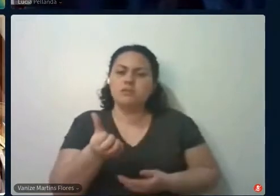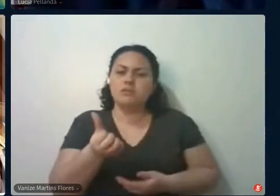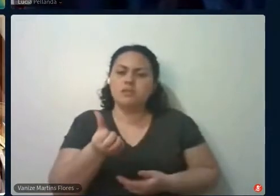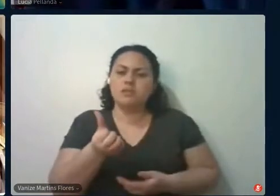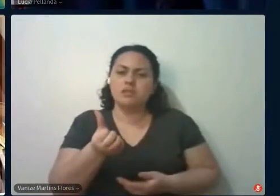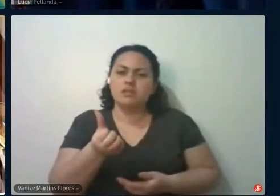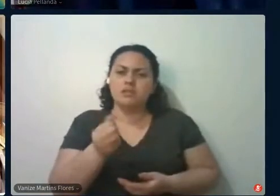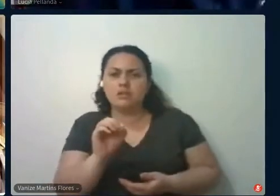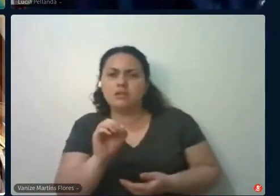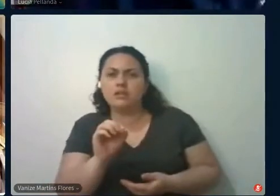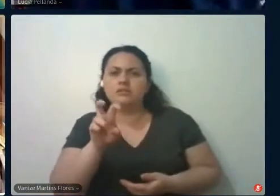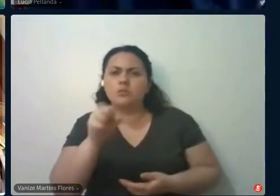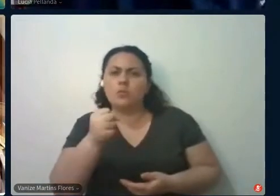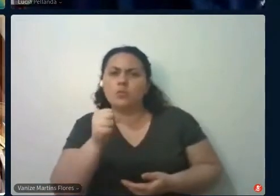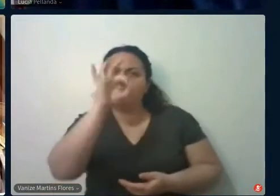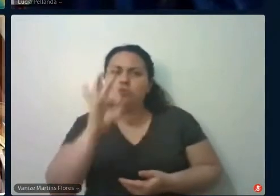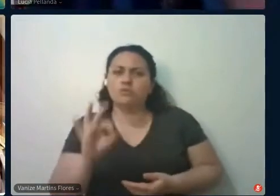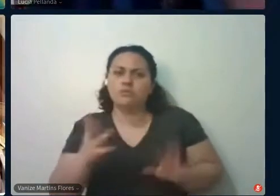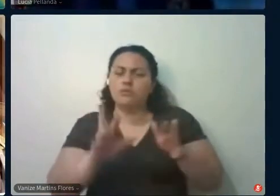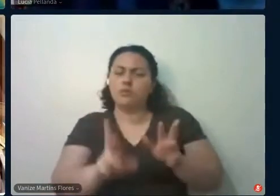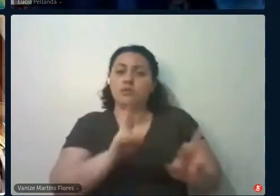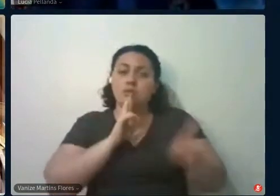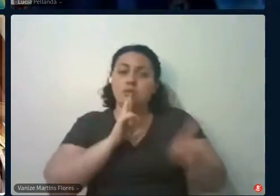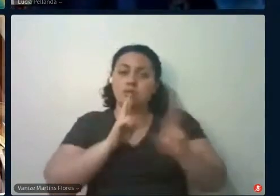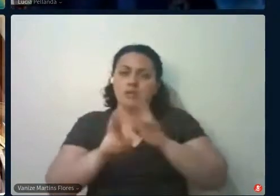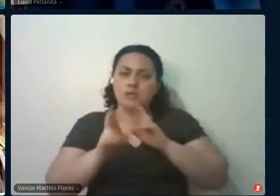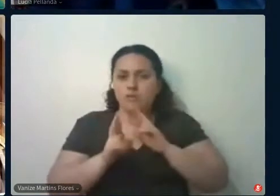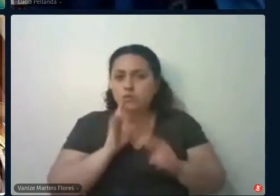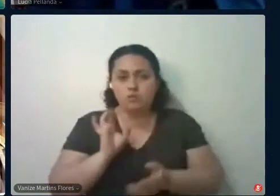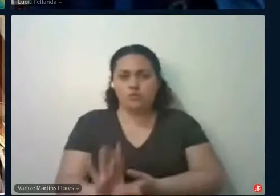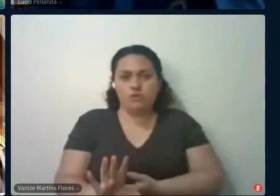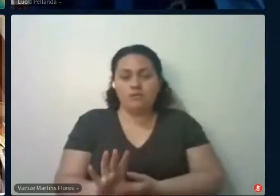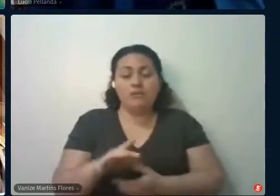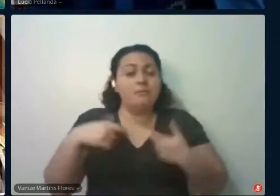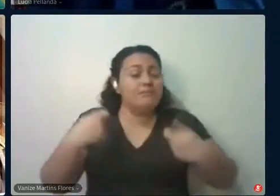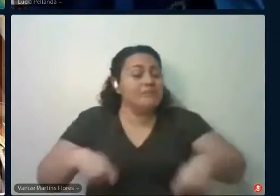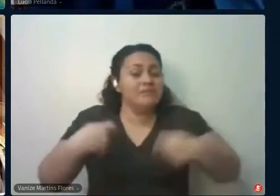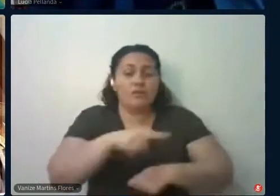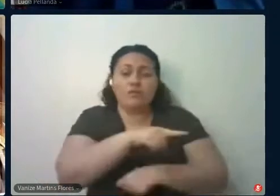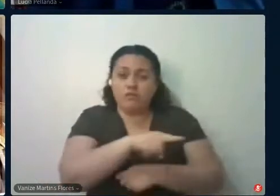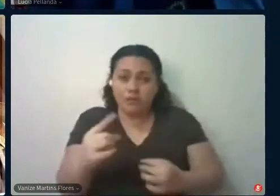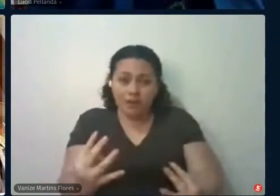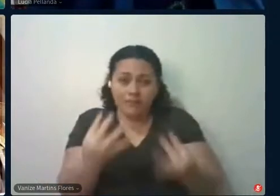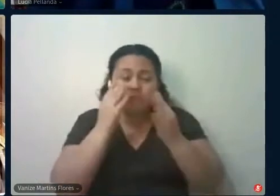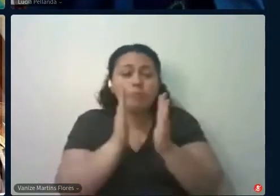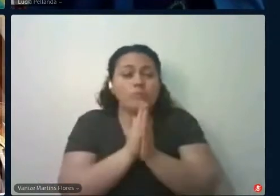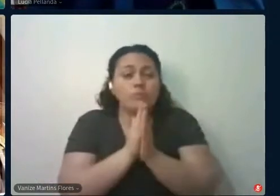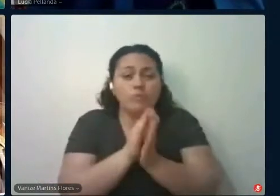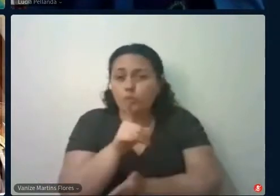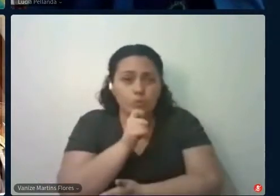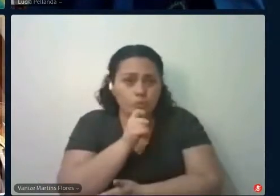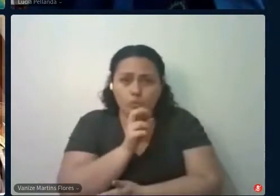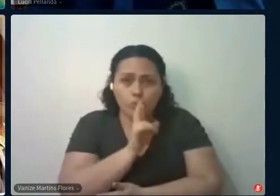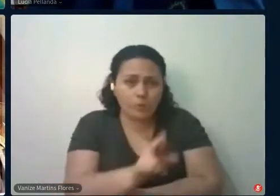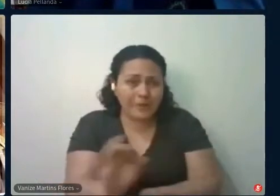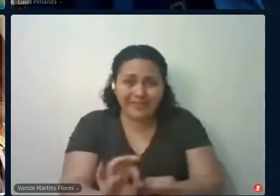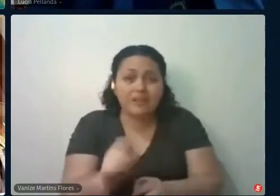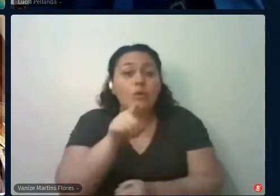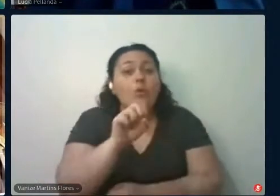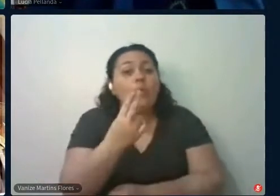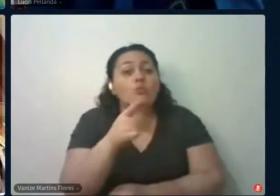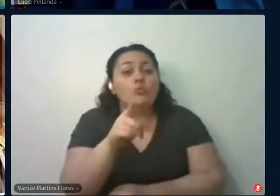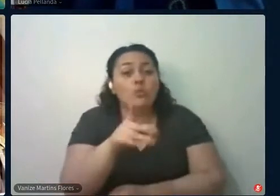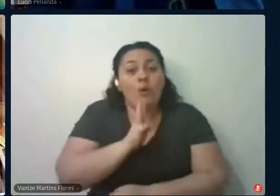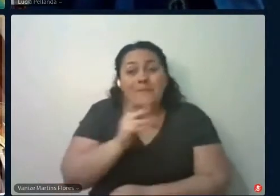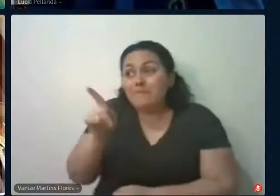58% dos alunos responderam, e é fundamental que quem estiver nos ouvindo e não respondeu, ou souber de alguém que não respondeu, que responda,